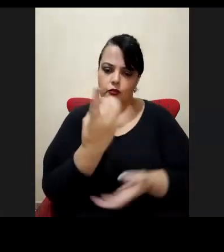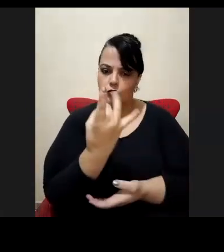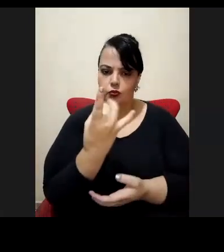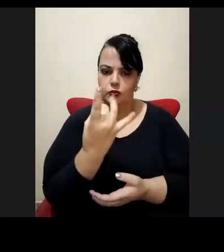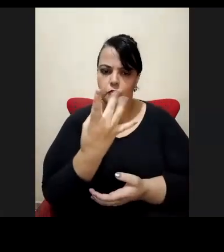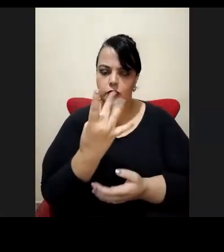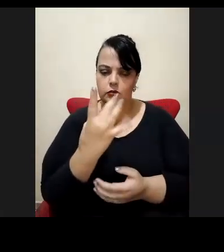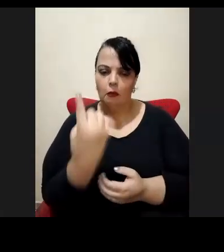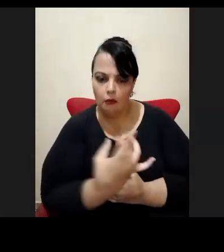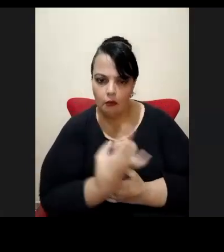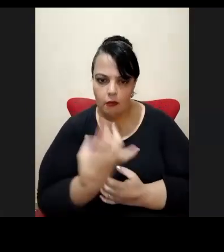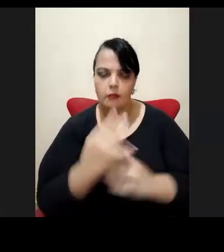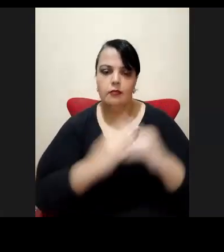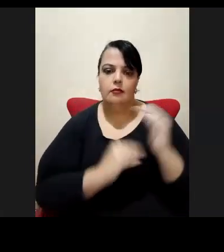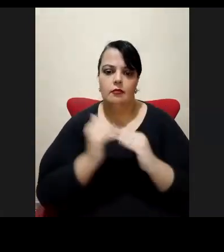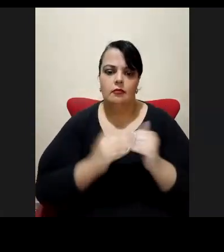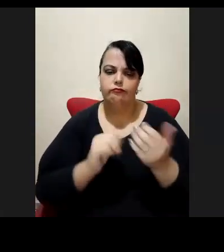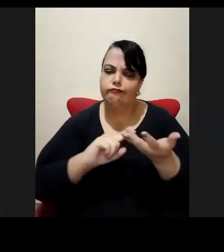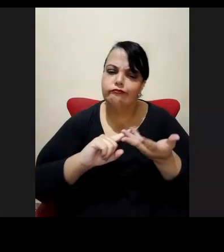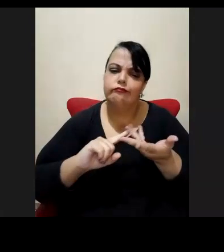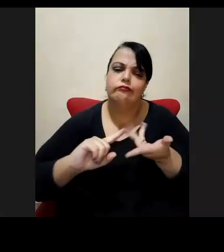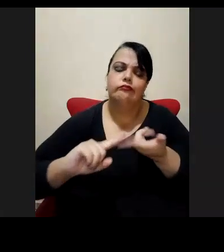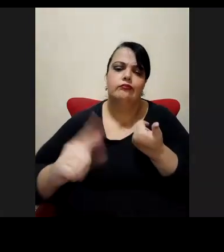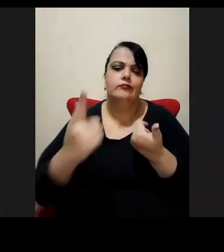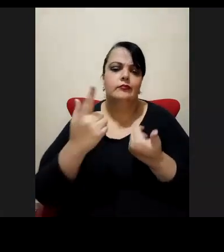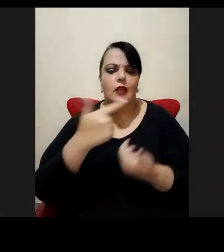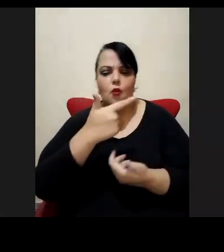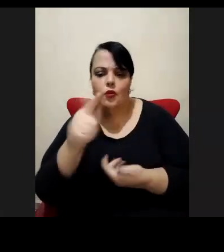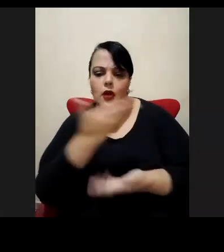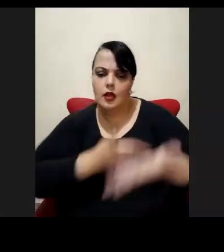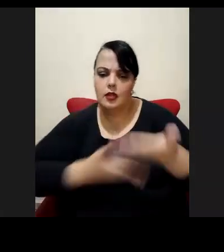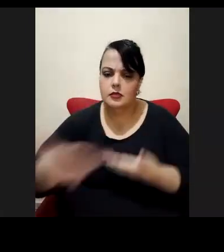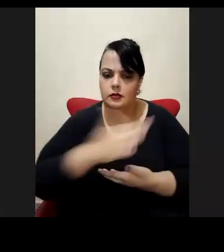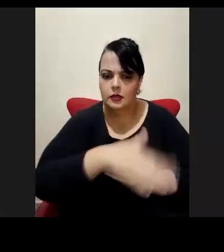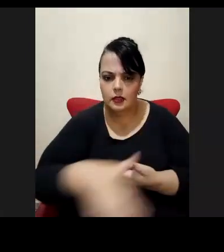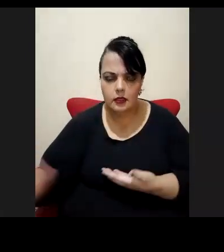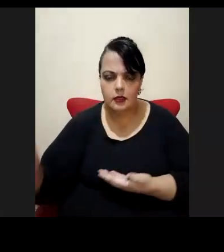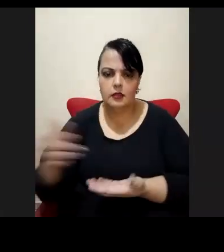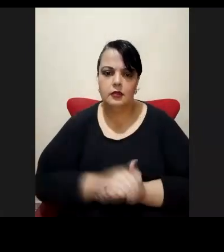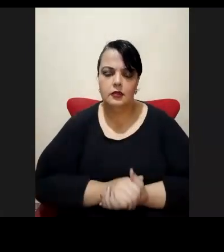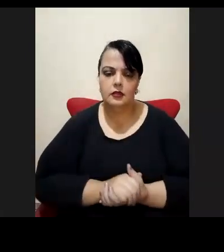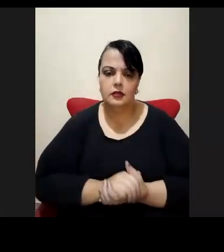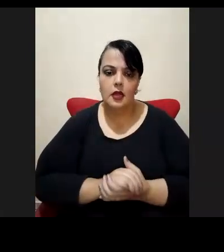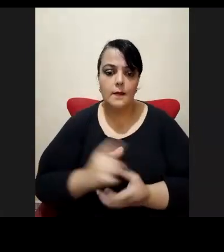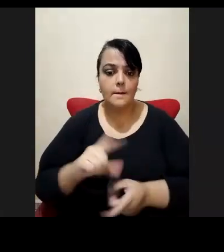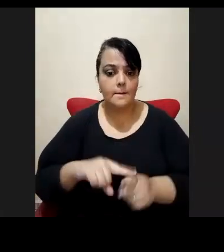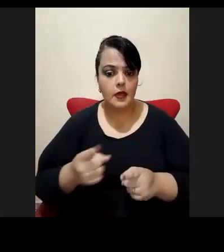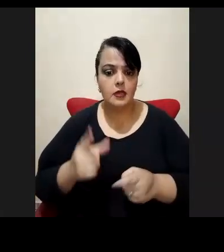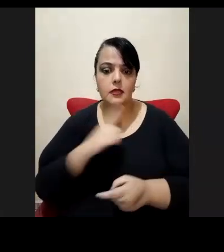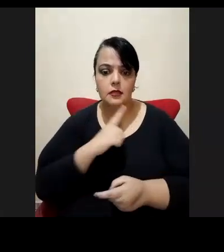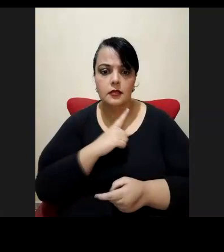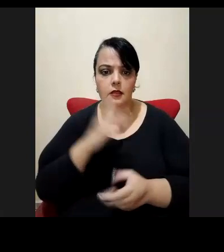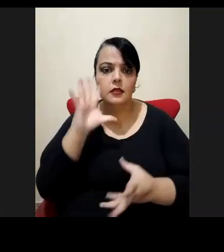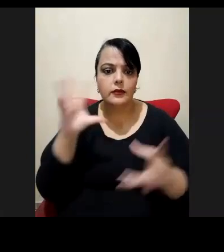essas questões que envolverão as relações com outras crianças e assim por diante, mas de toda forma a gente tem que também empoderar essa